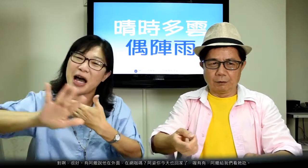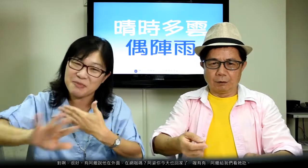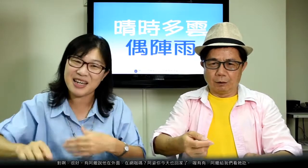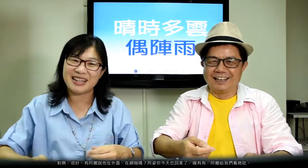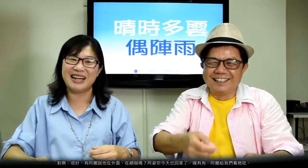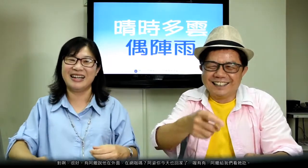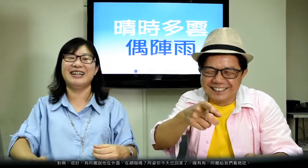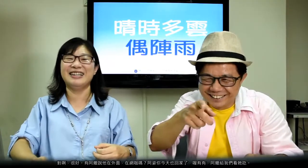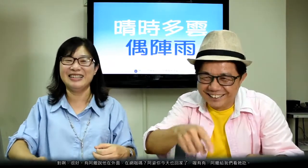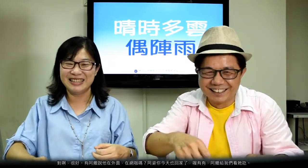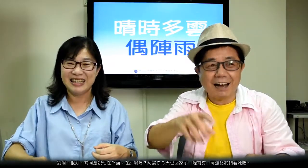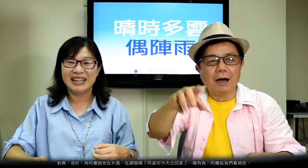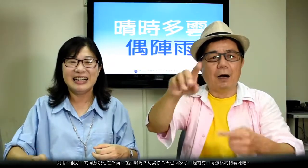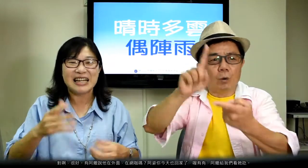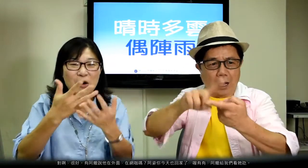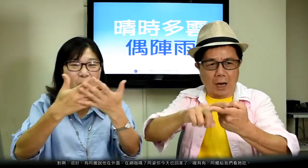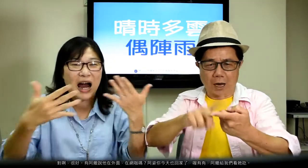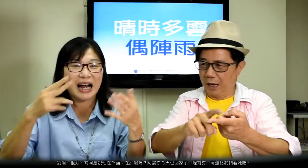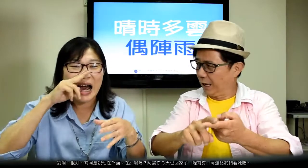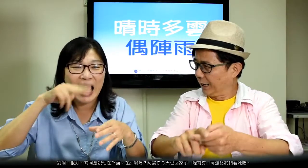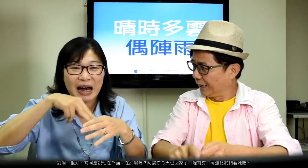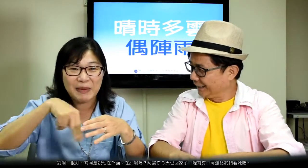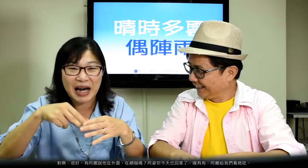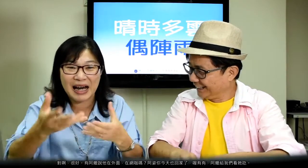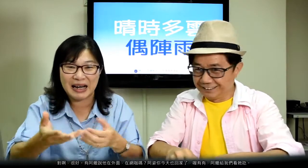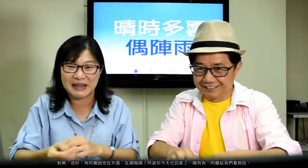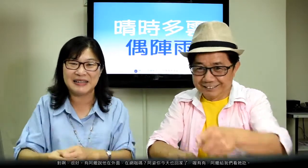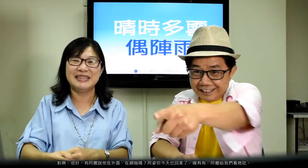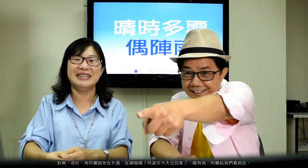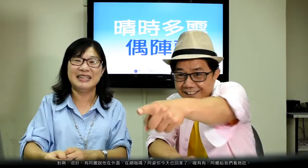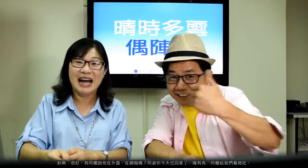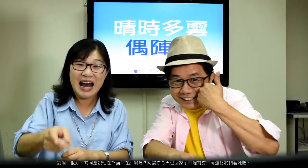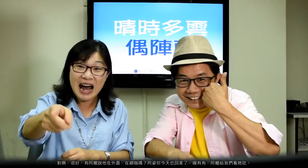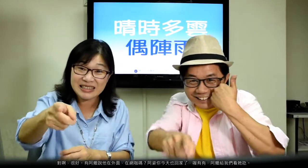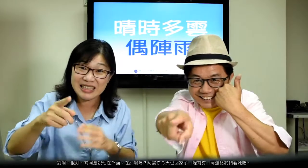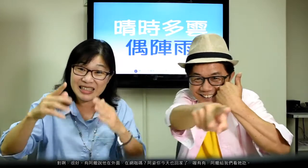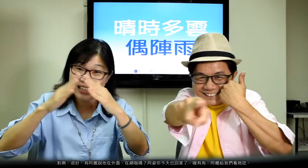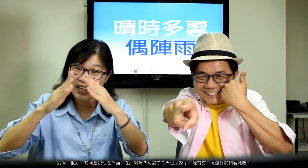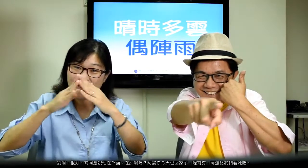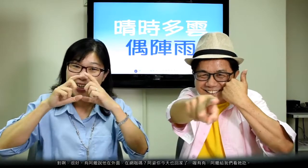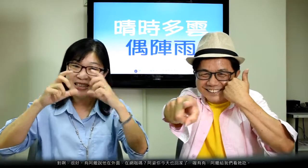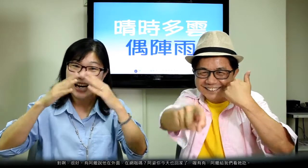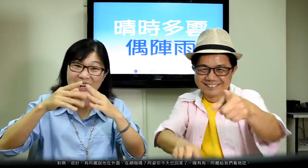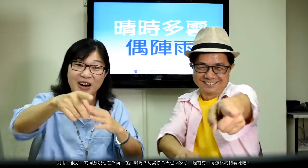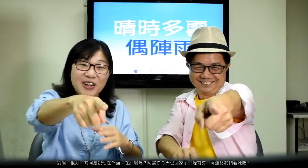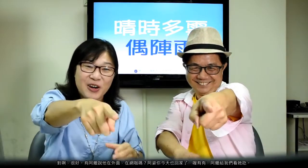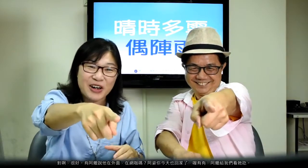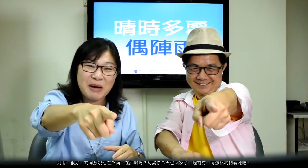外面，在网咖嘛。阿芝，你今天也回家了？哦哟哟，阿妈